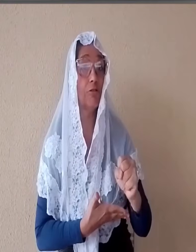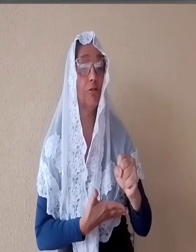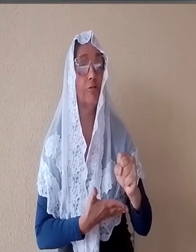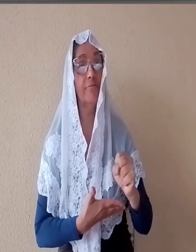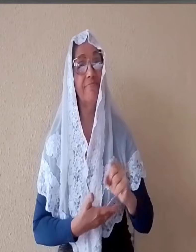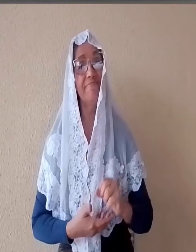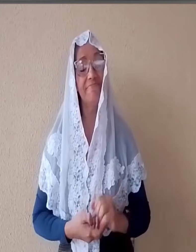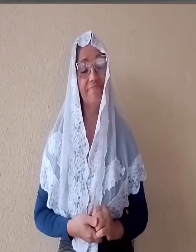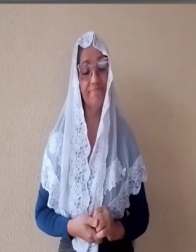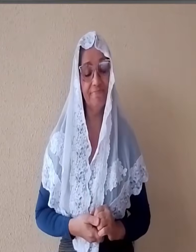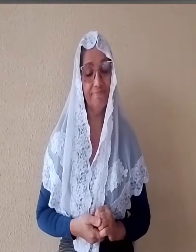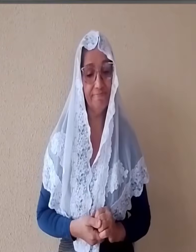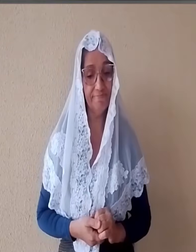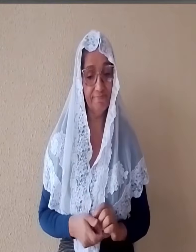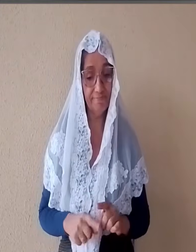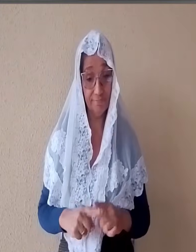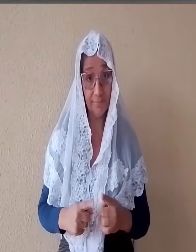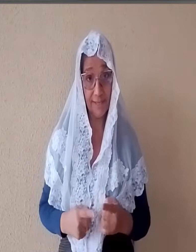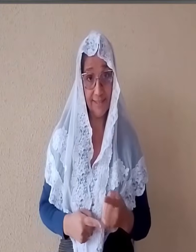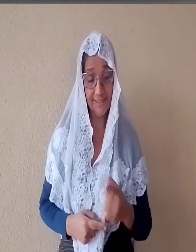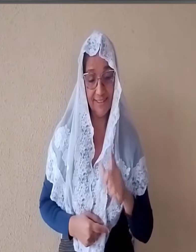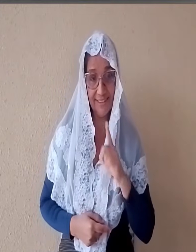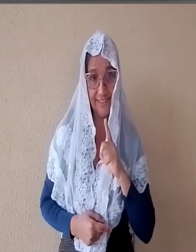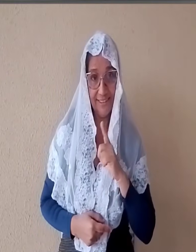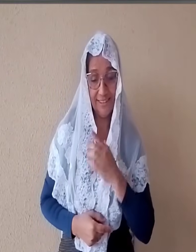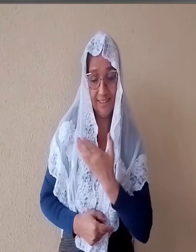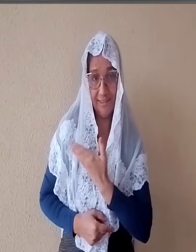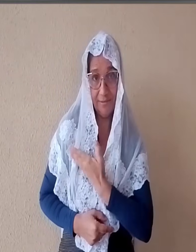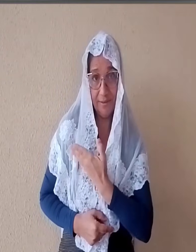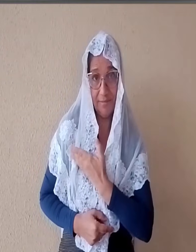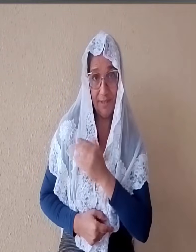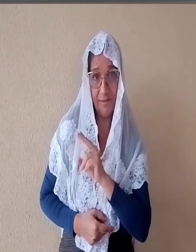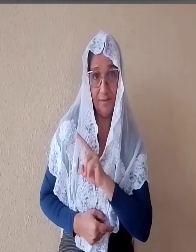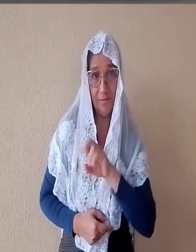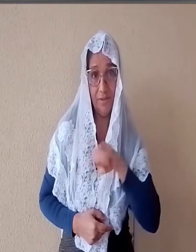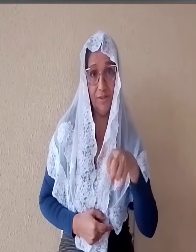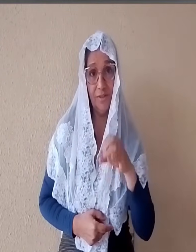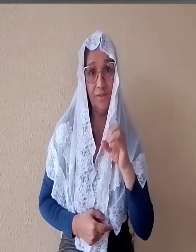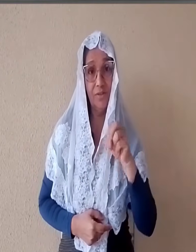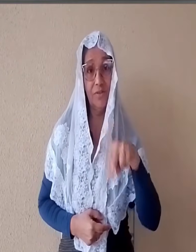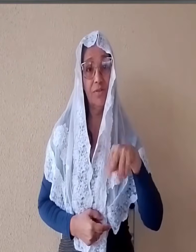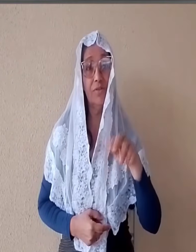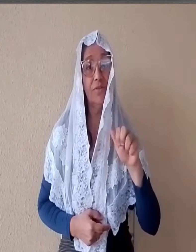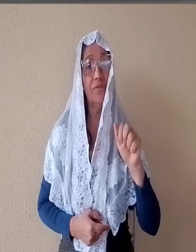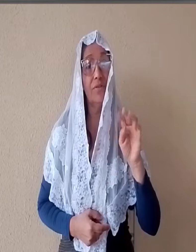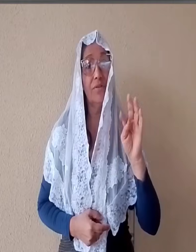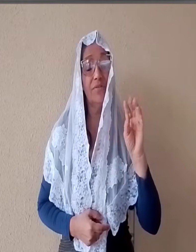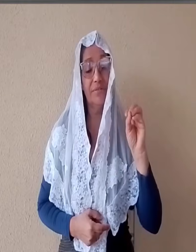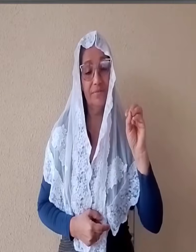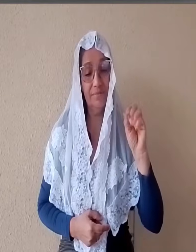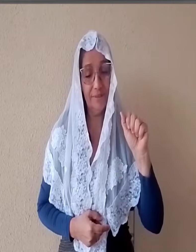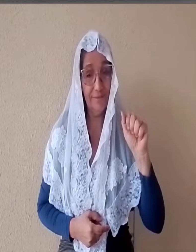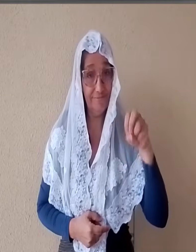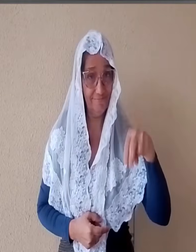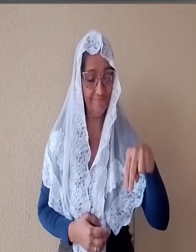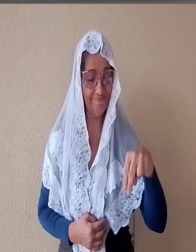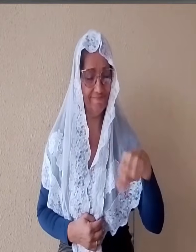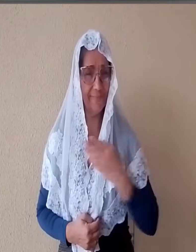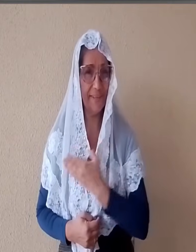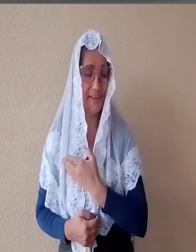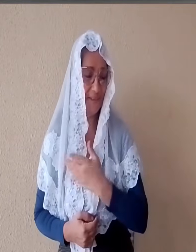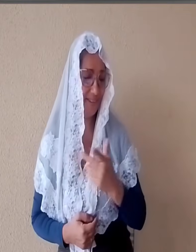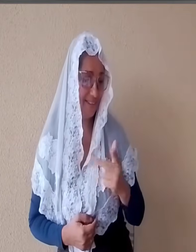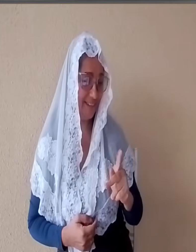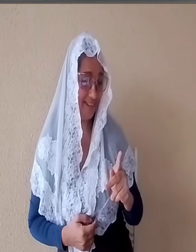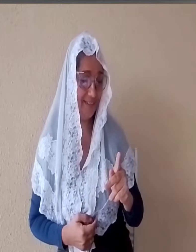na frente do povo de Israel. Bendito é o nome do Senhor. Honra o seu Senhor, irmãos, que lá na frente o Senhor